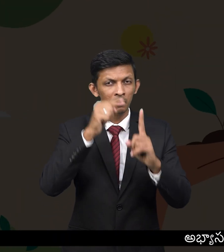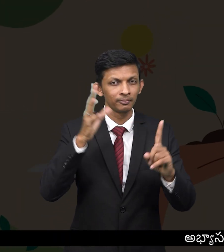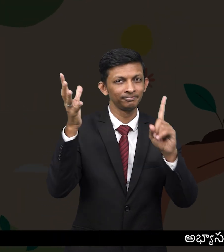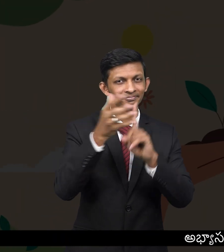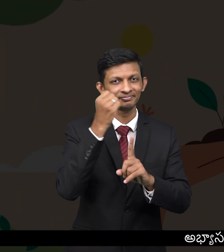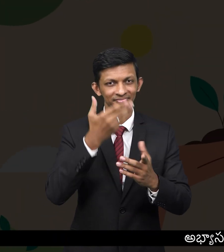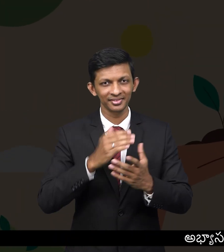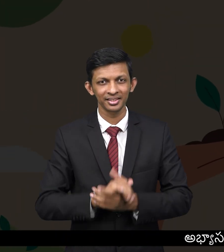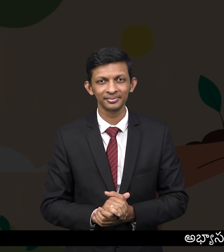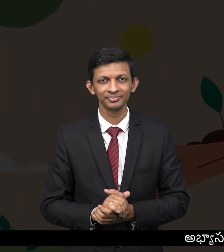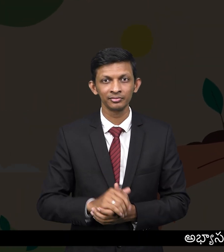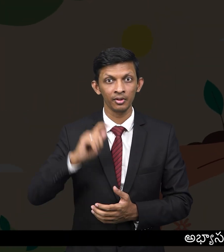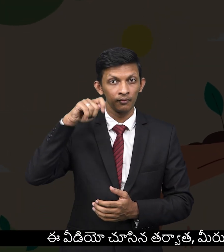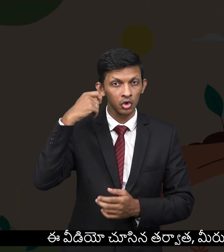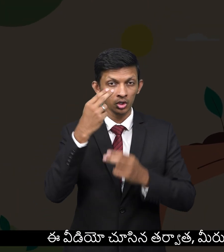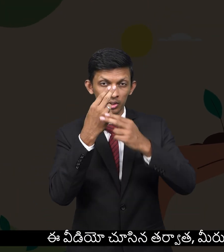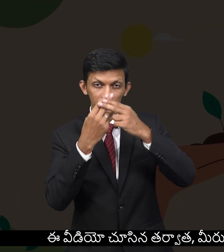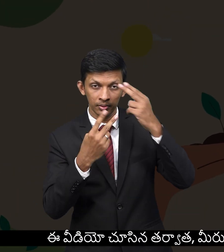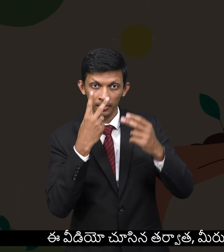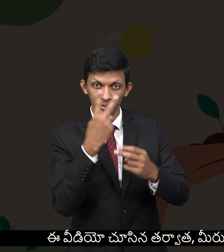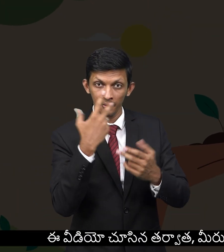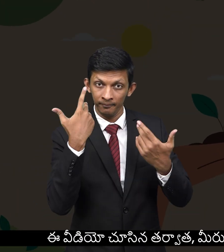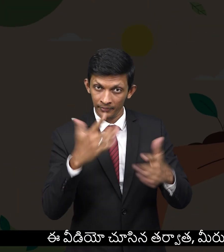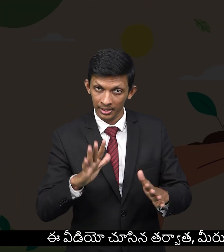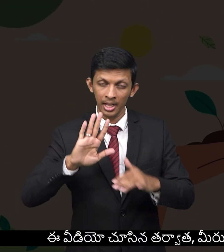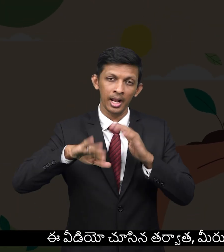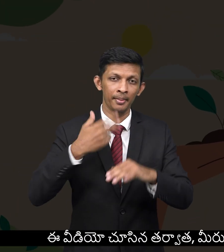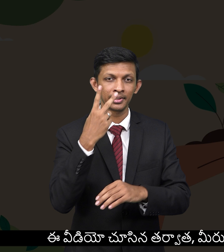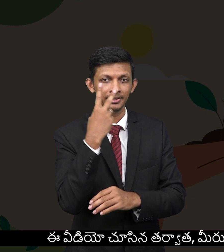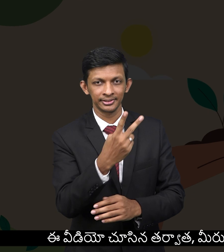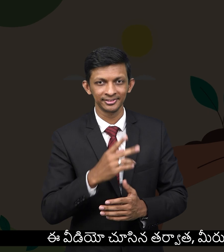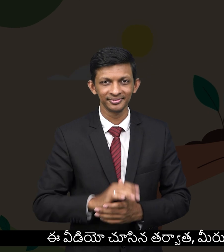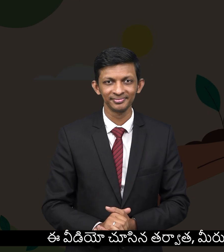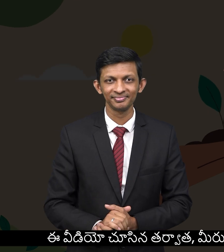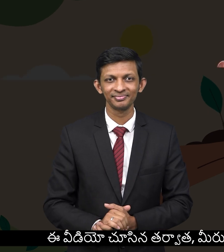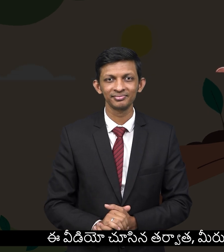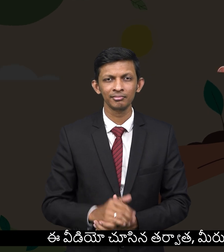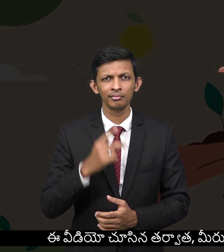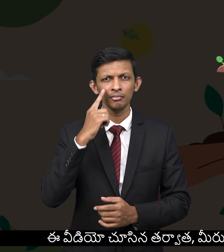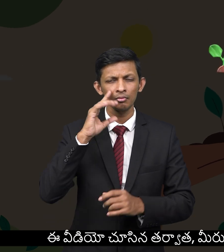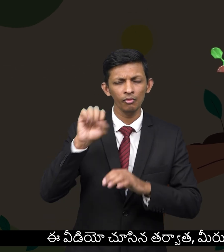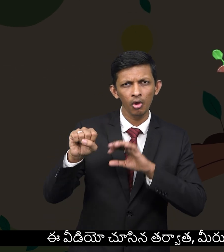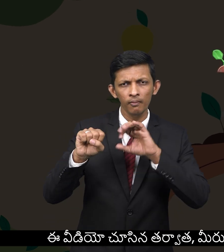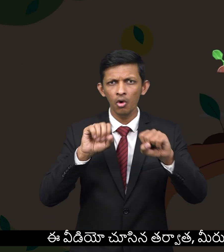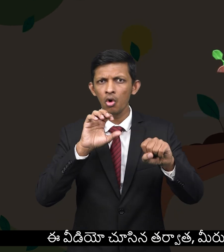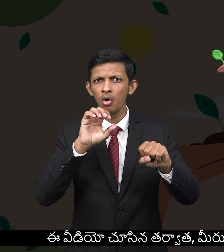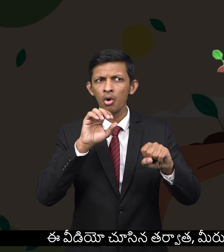అభ్యాస ఫలితం. ఈ వీడియో చూసిన తర్వాత మీరు వివిధ రకాల మొక్కలను